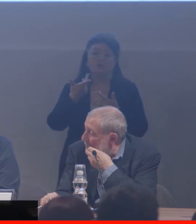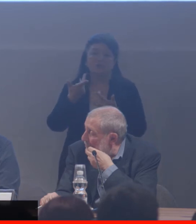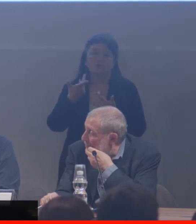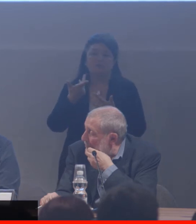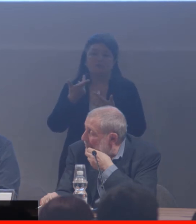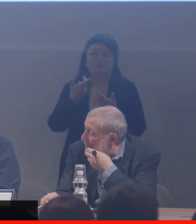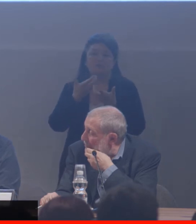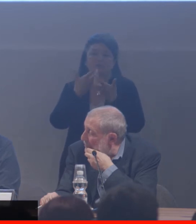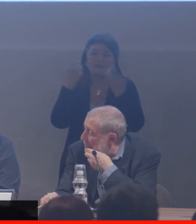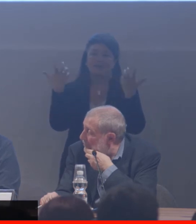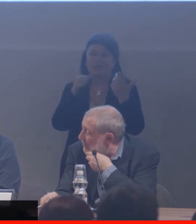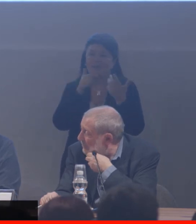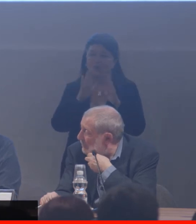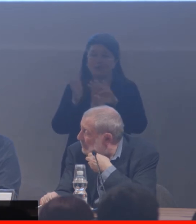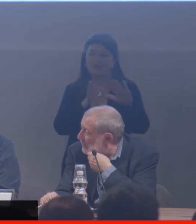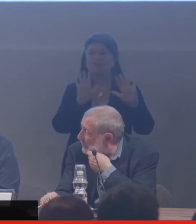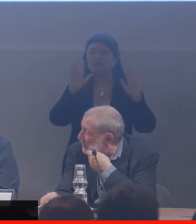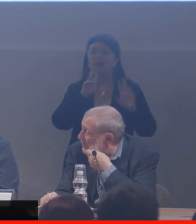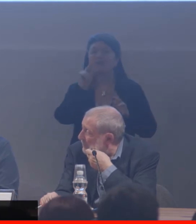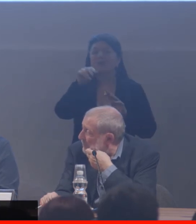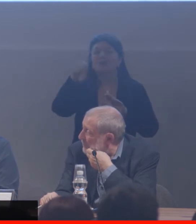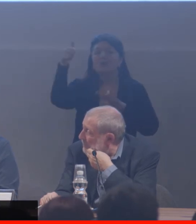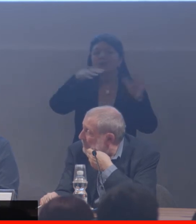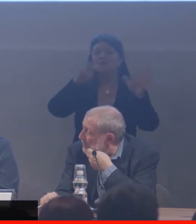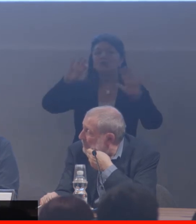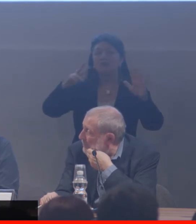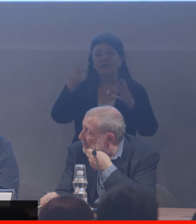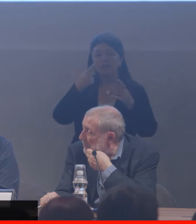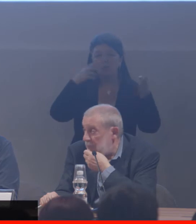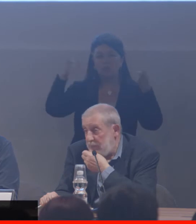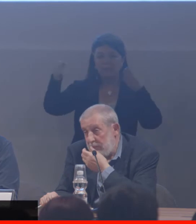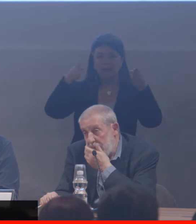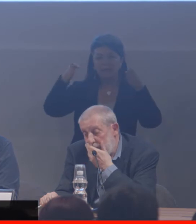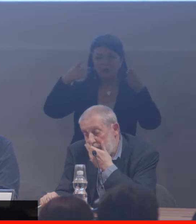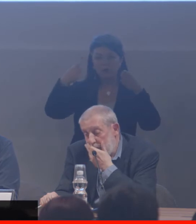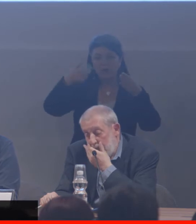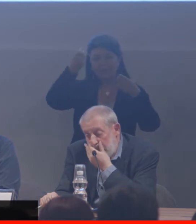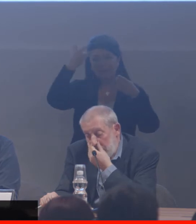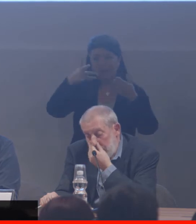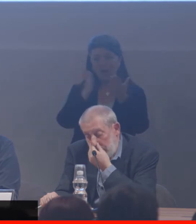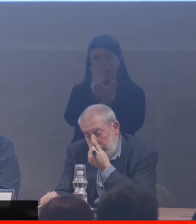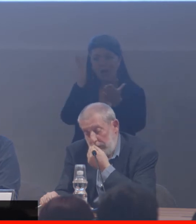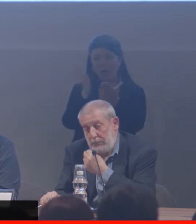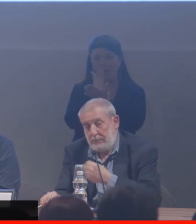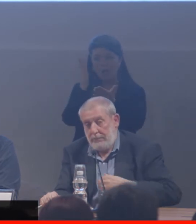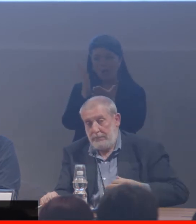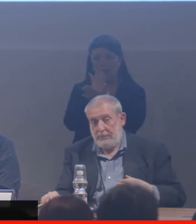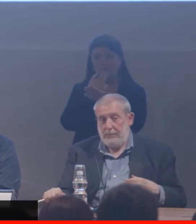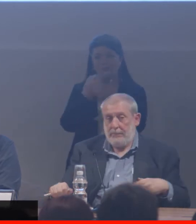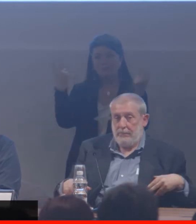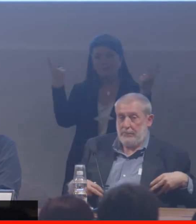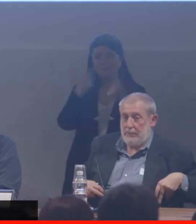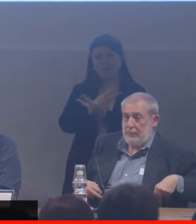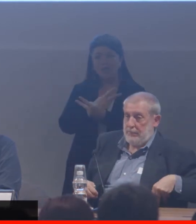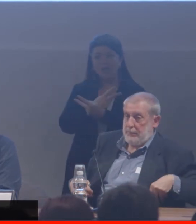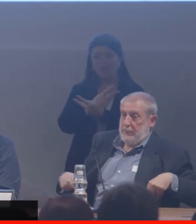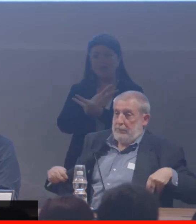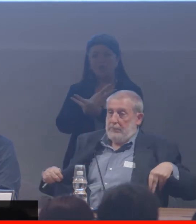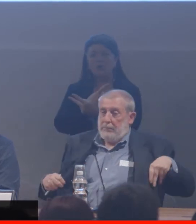a proposito di anni di 92, che l'idea di questo libro è venuto fuori da una